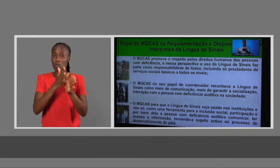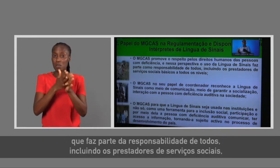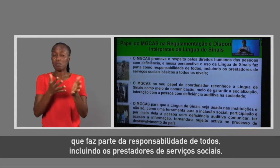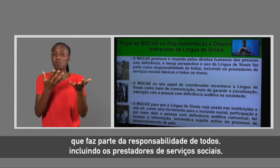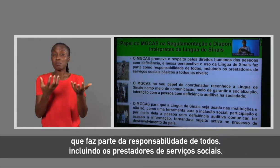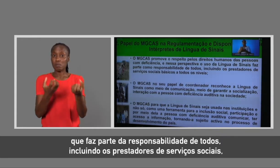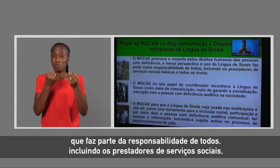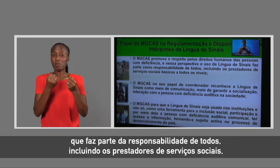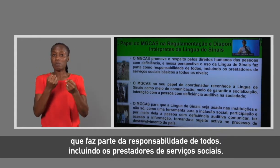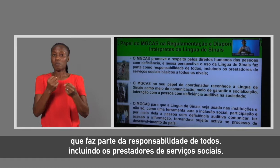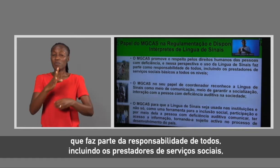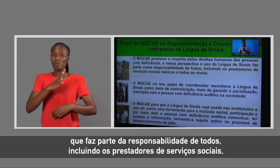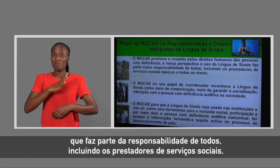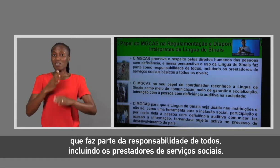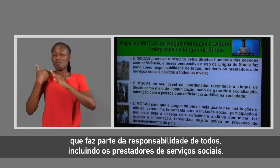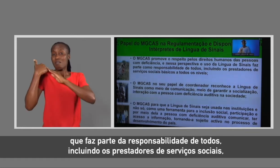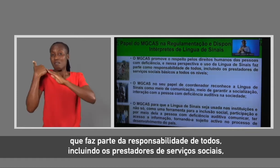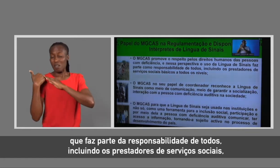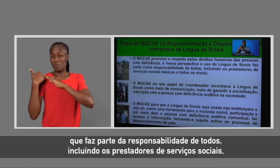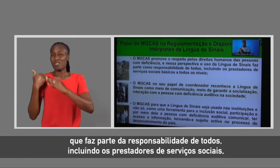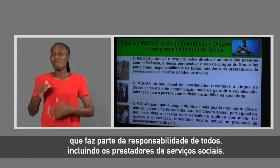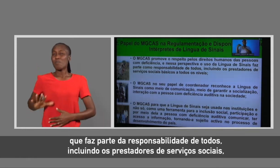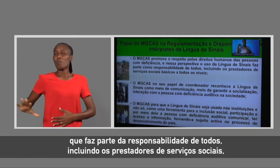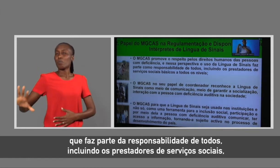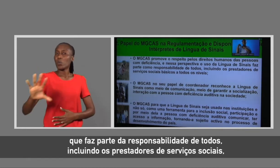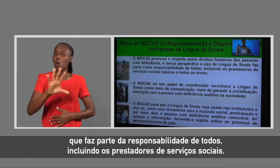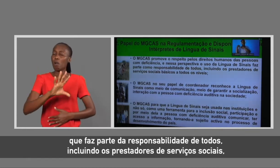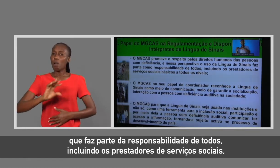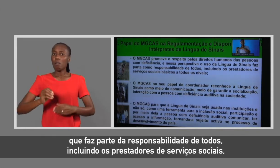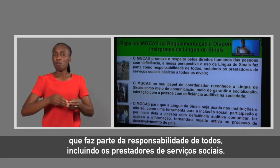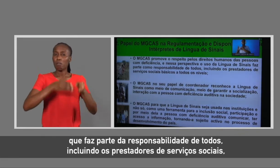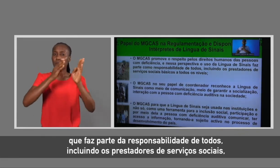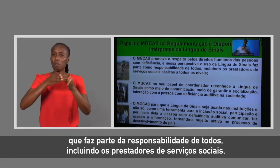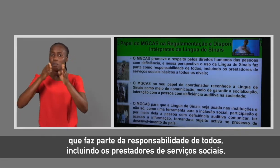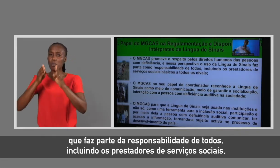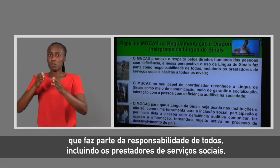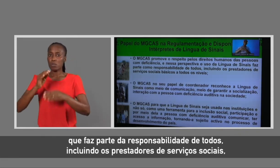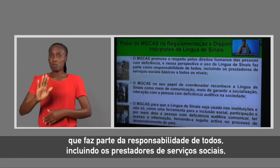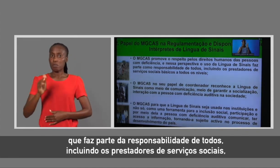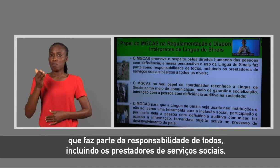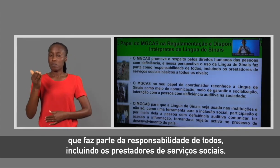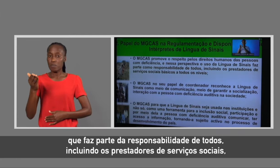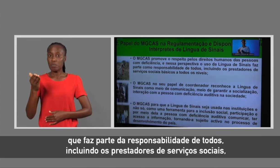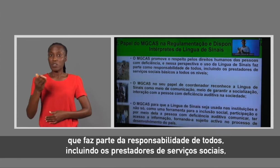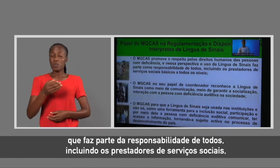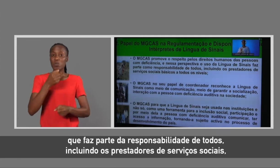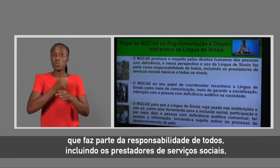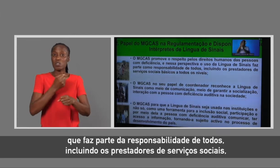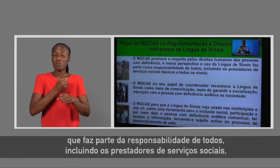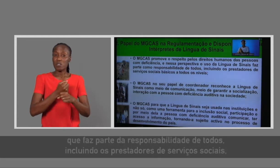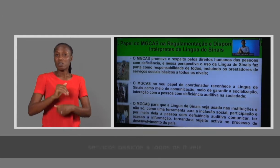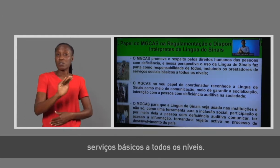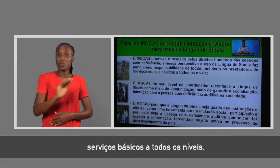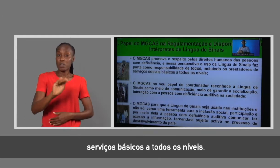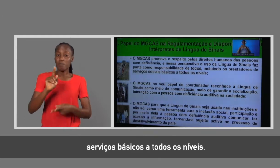sinais que faz parte de uma responsabilidade de todos, de todas as pessoas, incluindo os prestadores de serviços sociais,